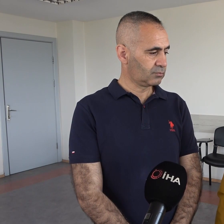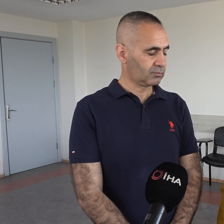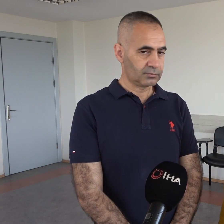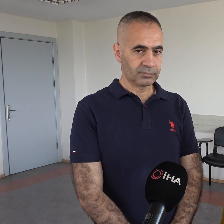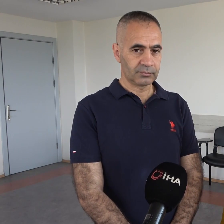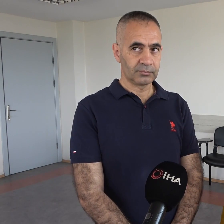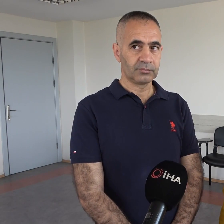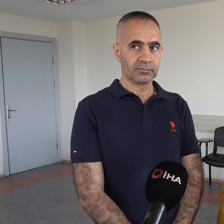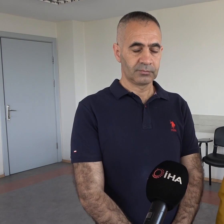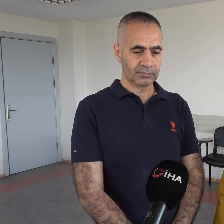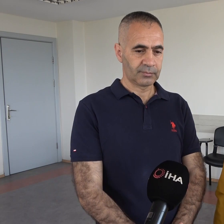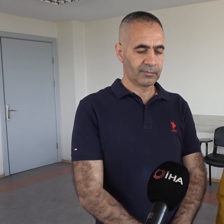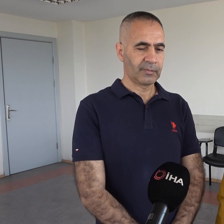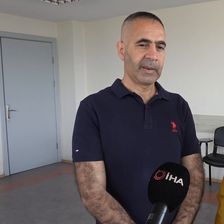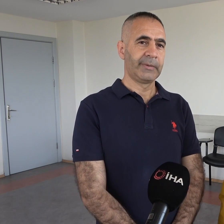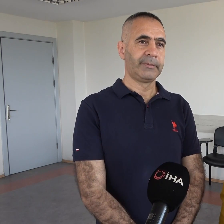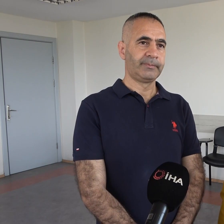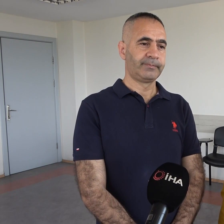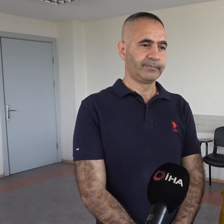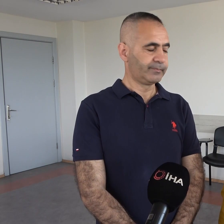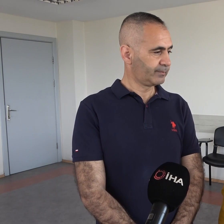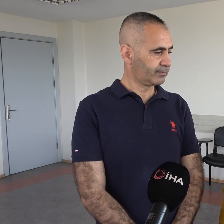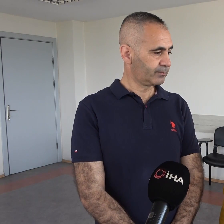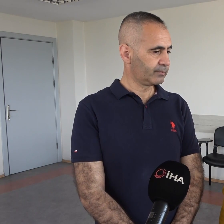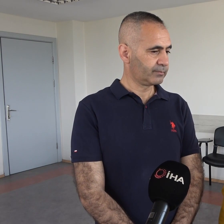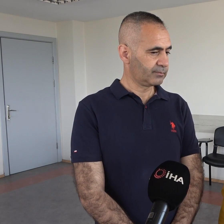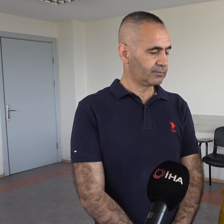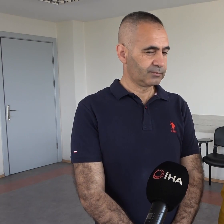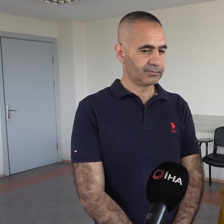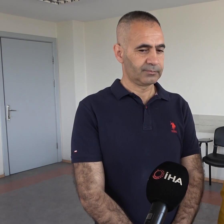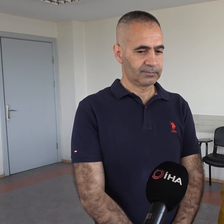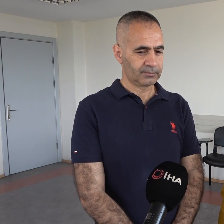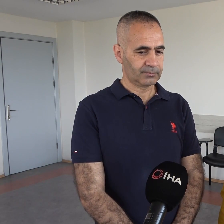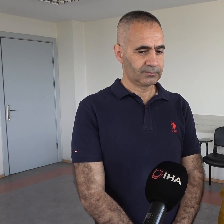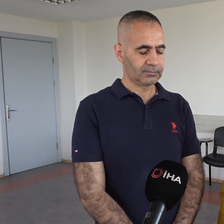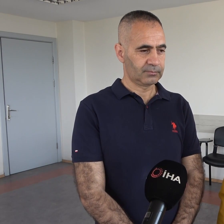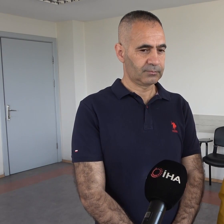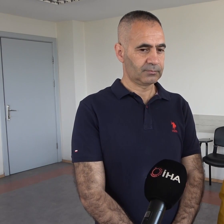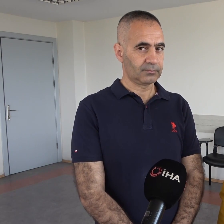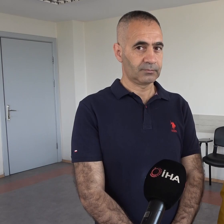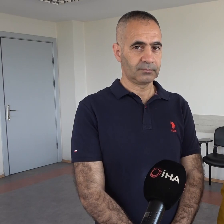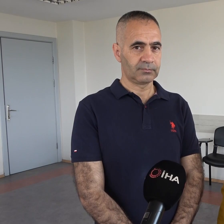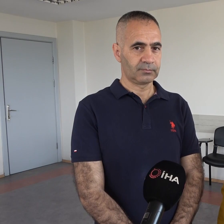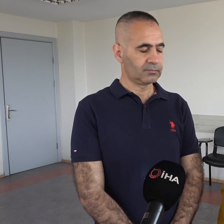işaret dili öğrendi. Ondan sonra geldi, iki normal üniversiteyi dışarıdan okudu ve normalde de okudu.